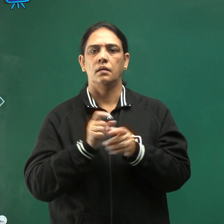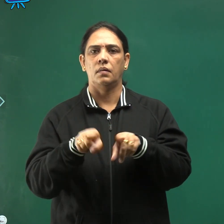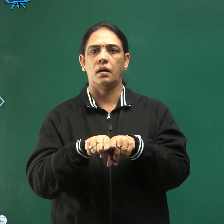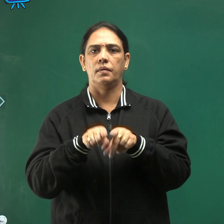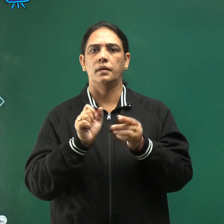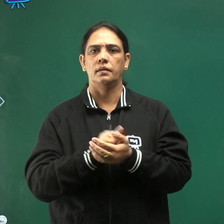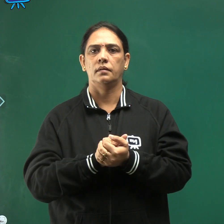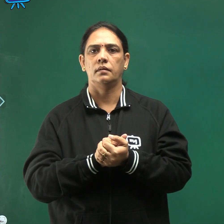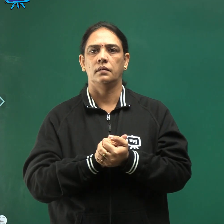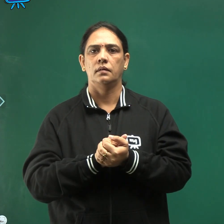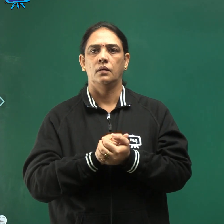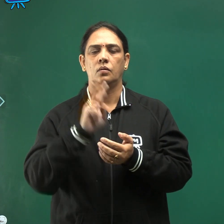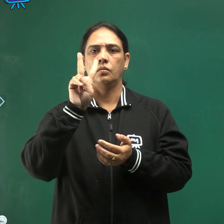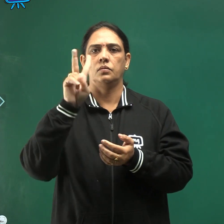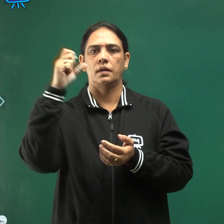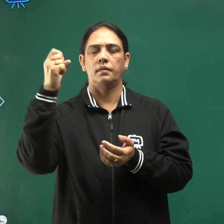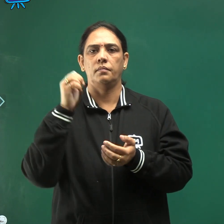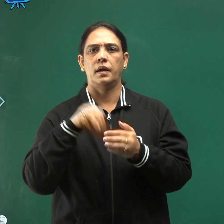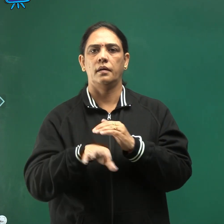बराबर 27 में